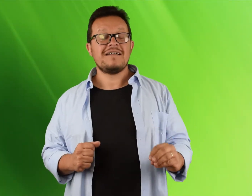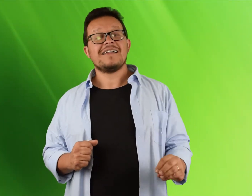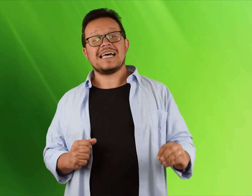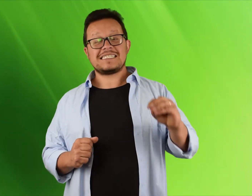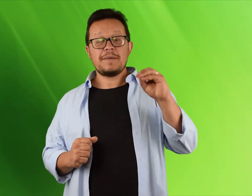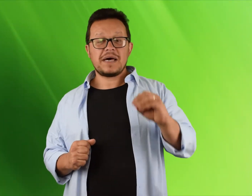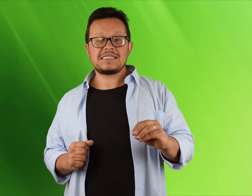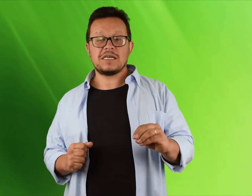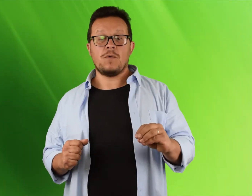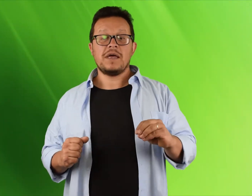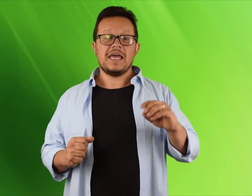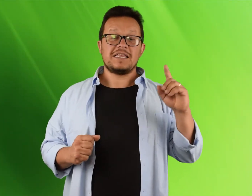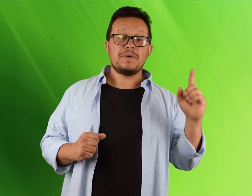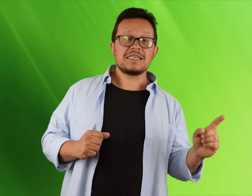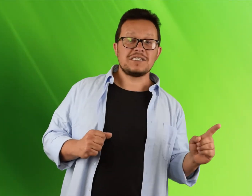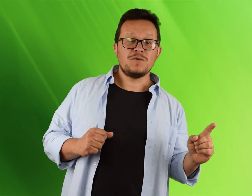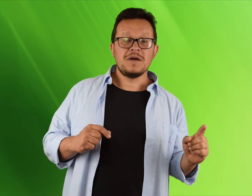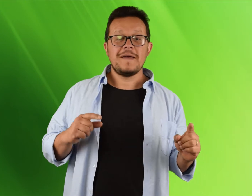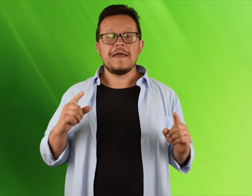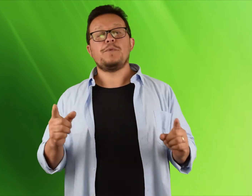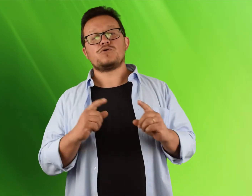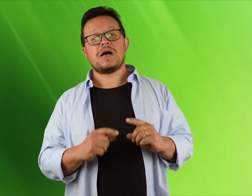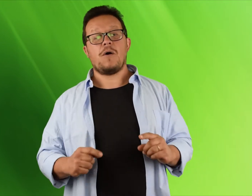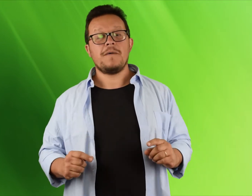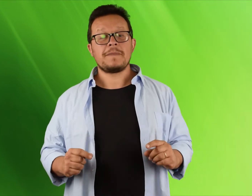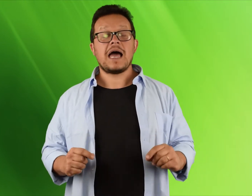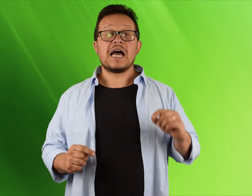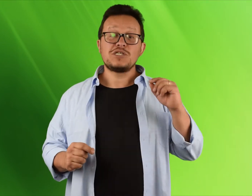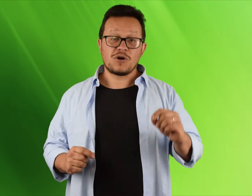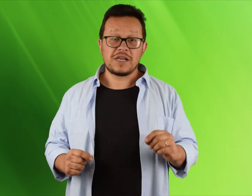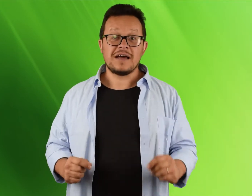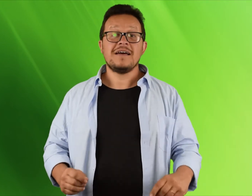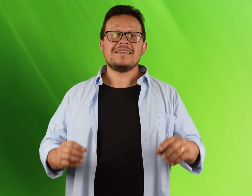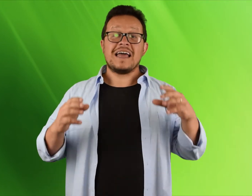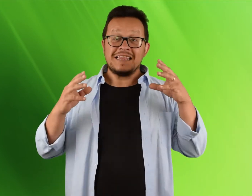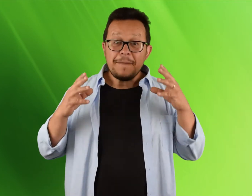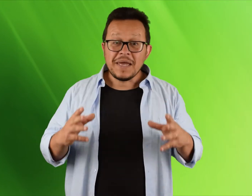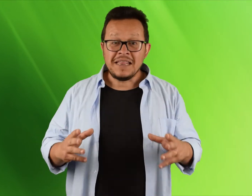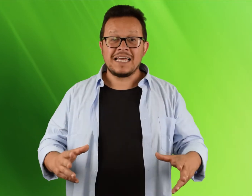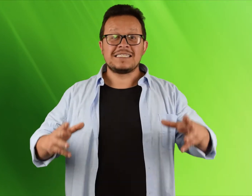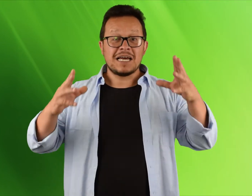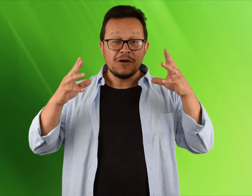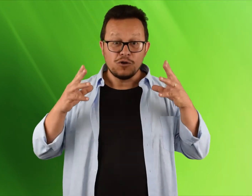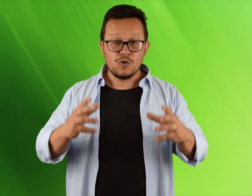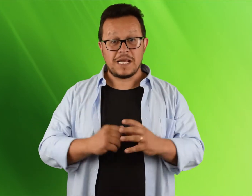da separação entre Brasil e Portugal, a história da independência do